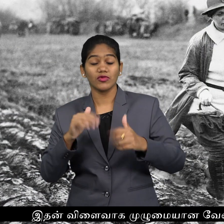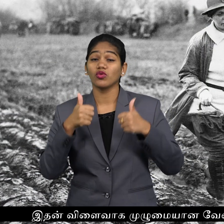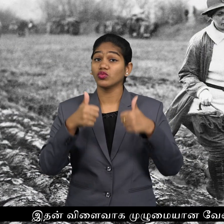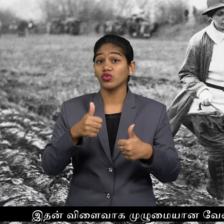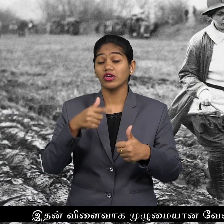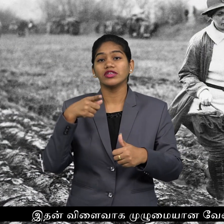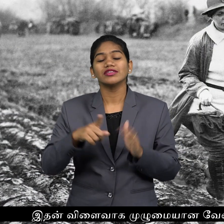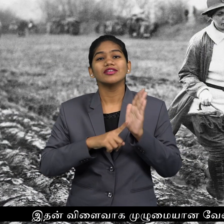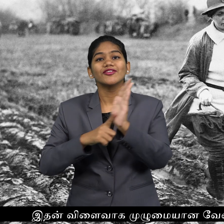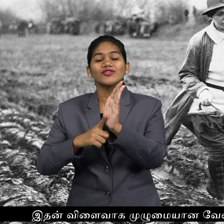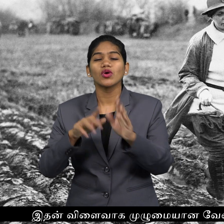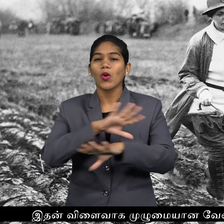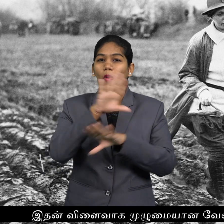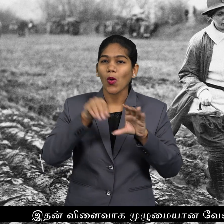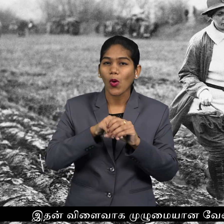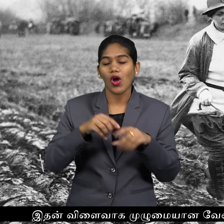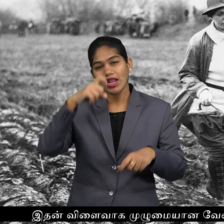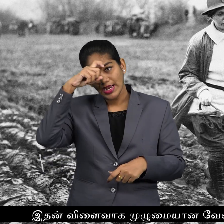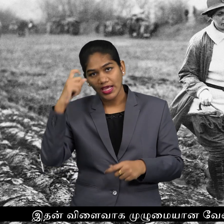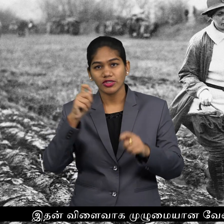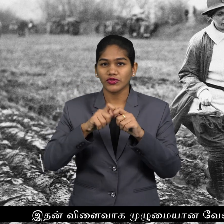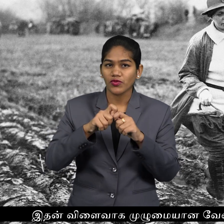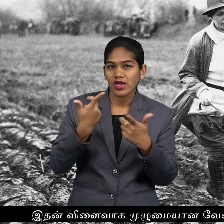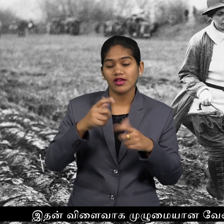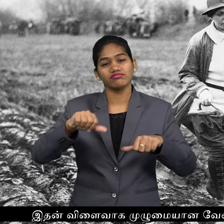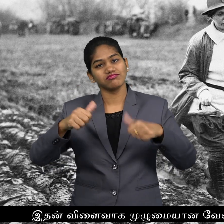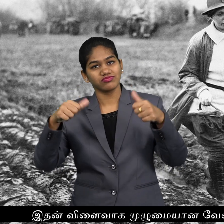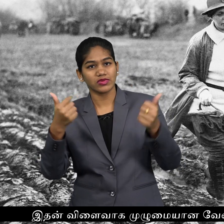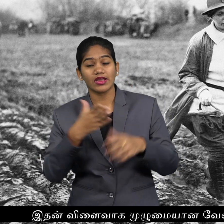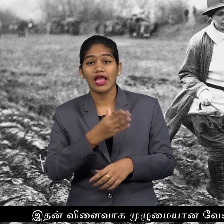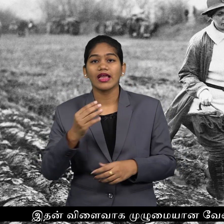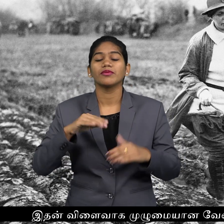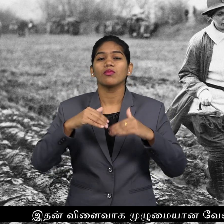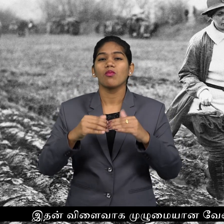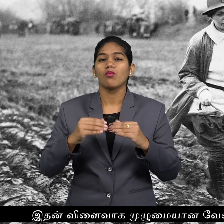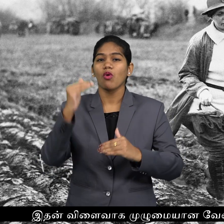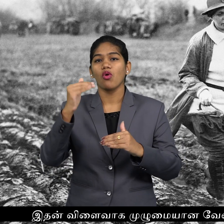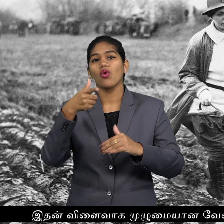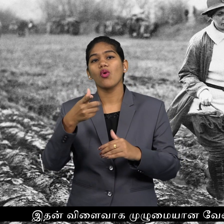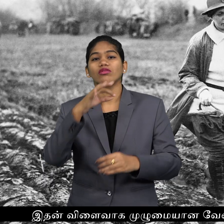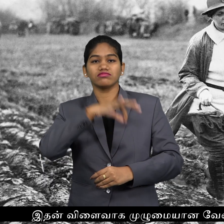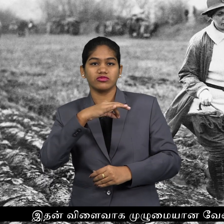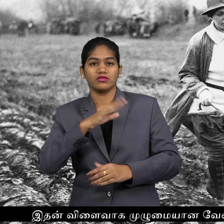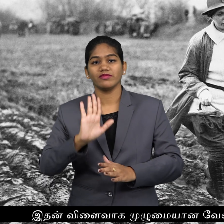இதன் விளைவாக முழுமையான வேலைவாய்ப்பும் உற்பத்தியும் அதிகரித்தது.